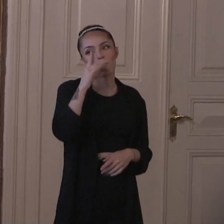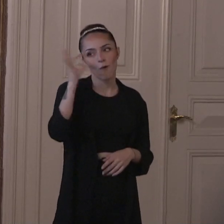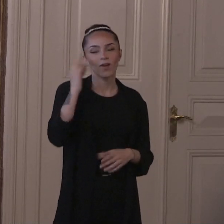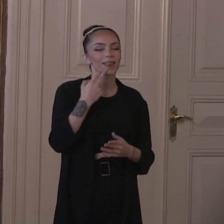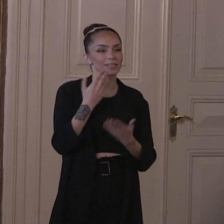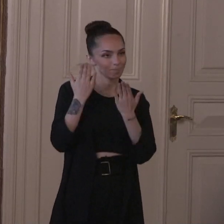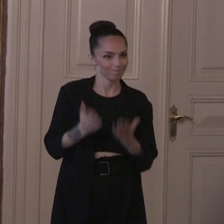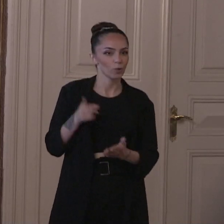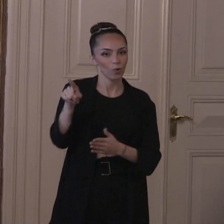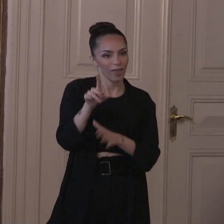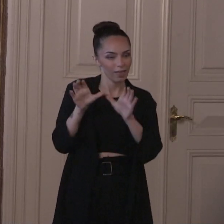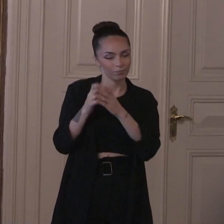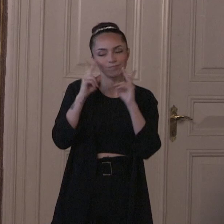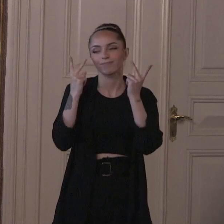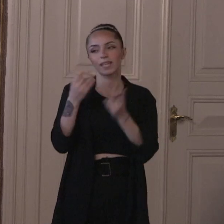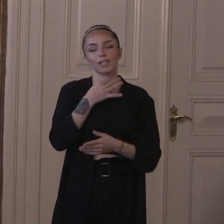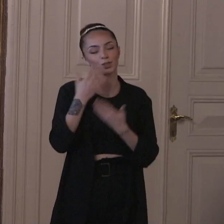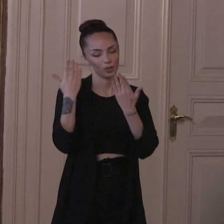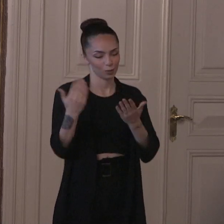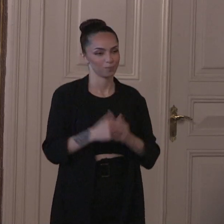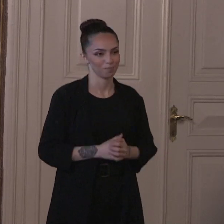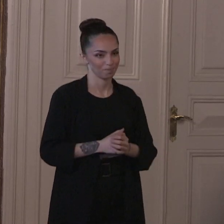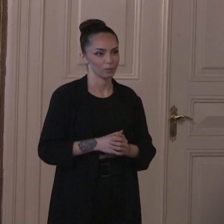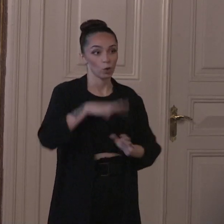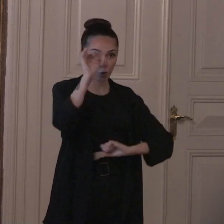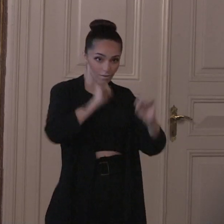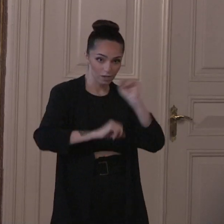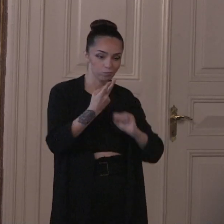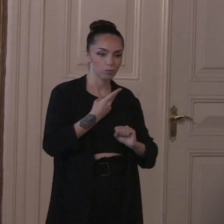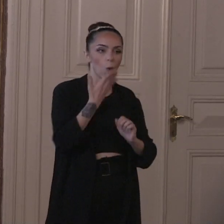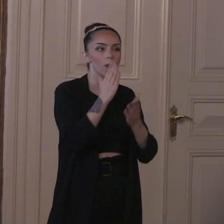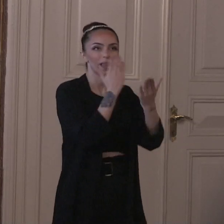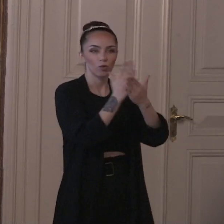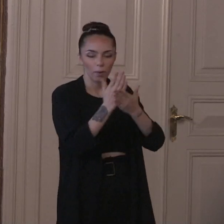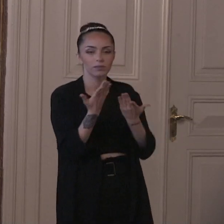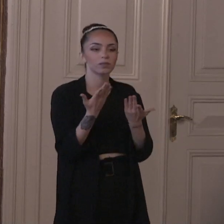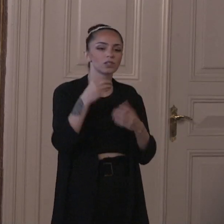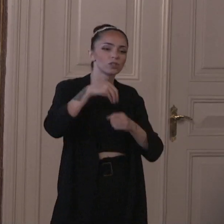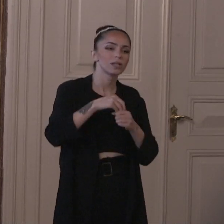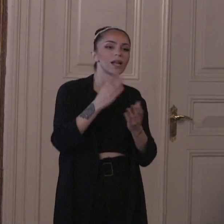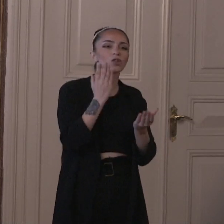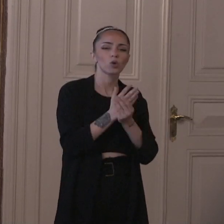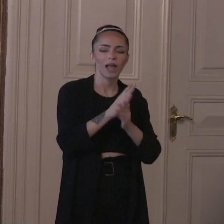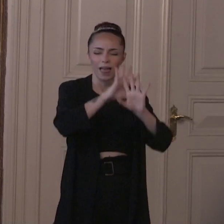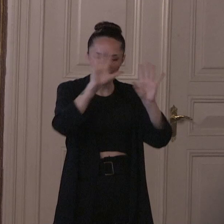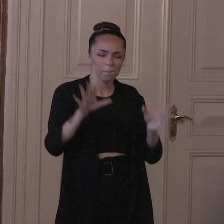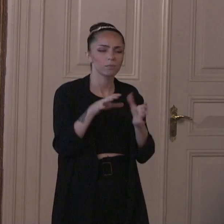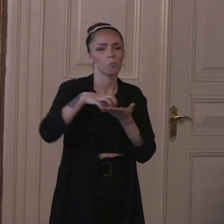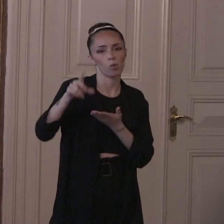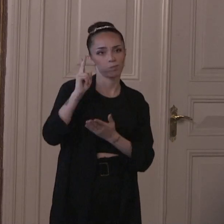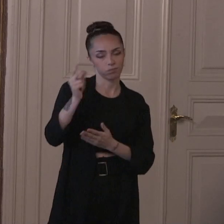Demet Şahin'e ve ekibine teşekkürlerimi sunuyorum. Üniversitemizin kütüphane ve dokümantasyon ve daire başkanlığına bağlı